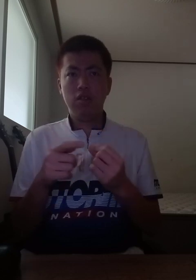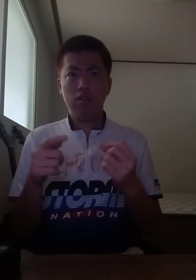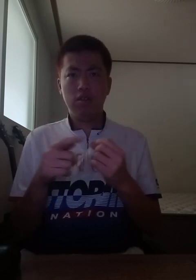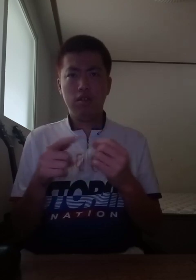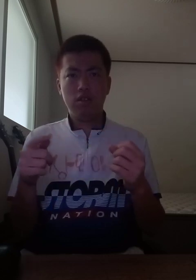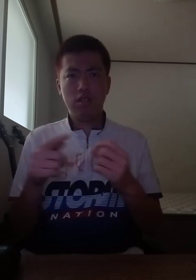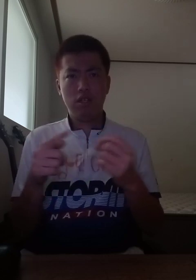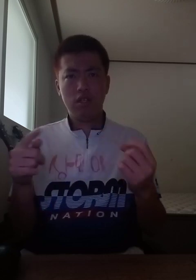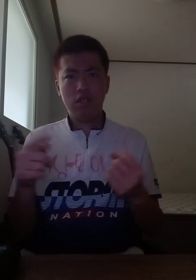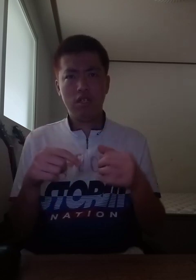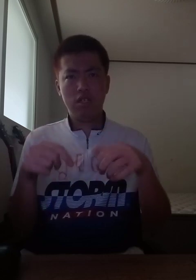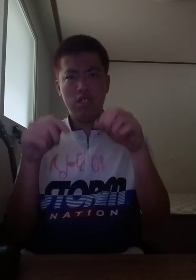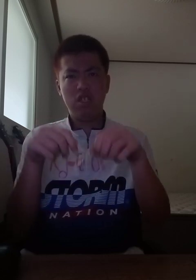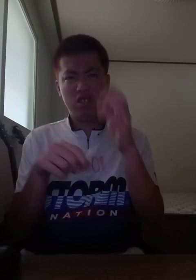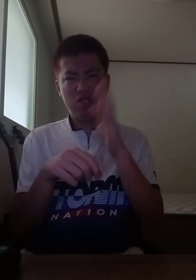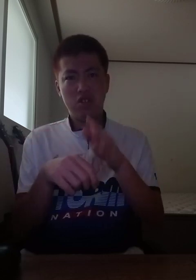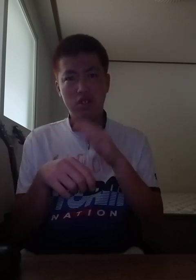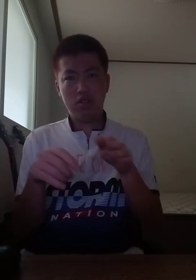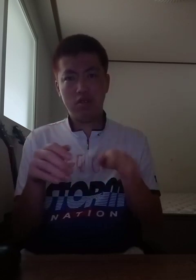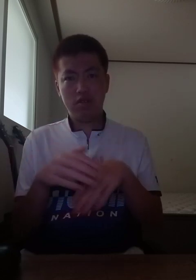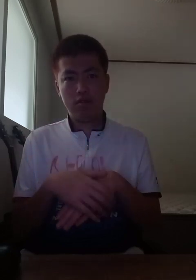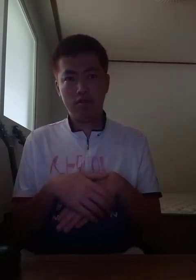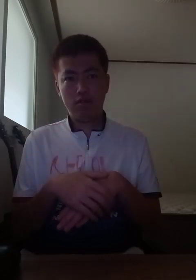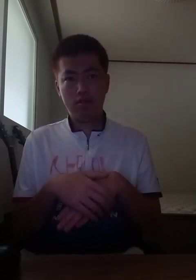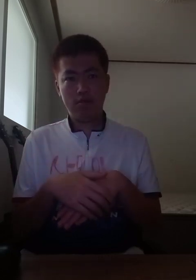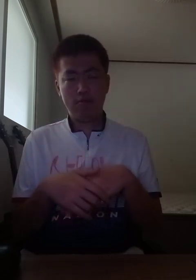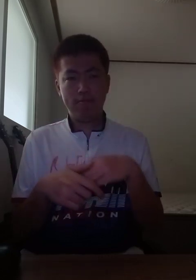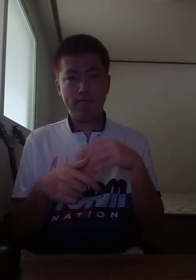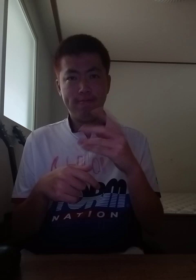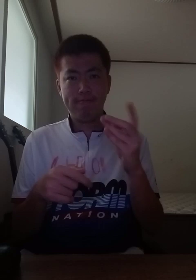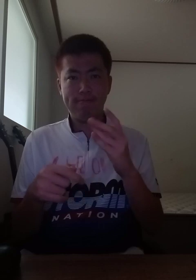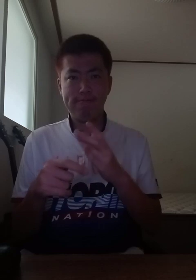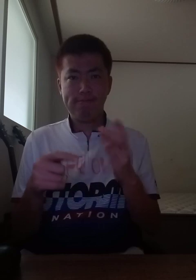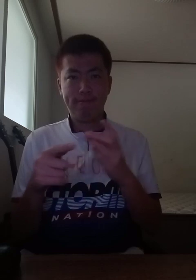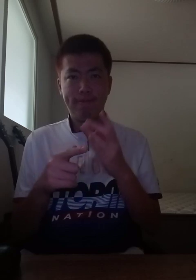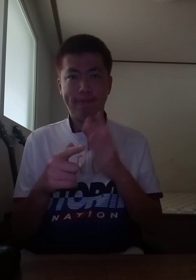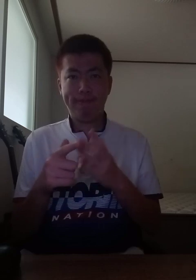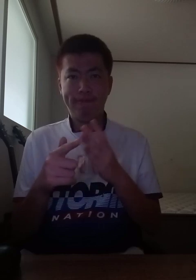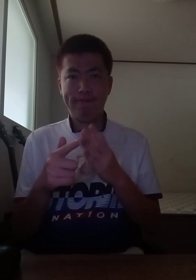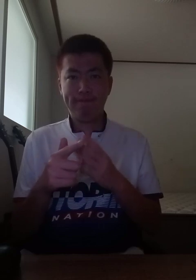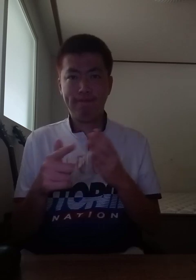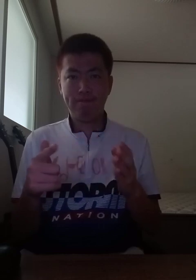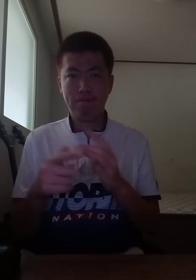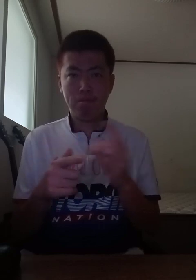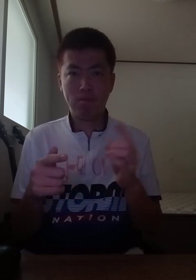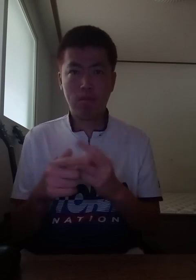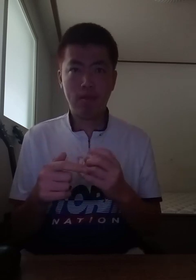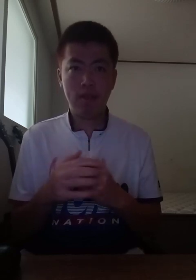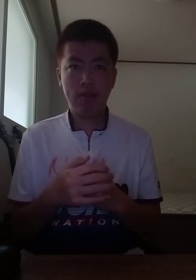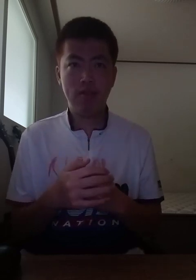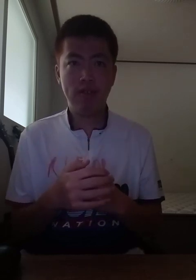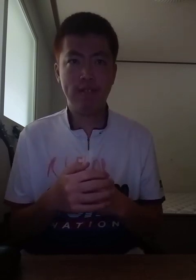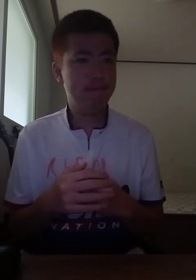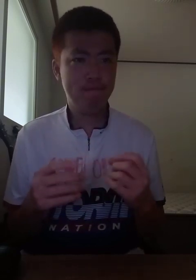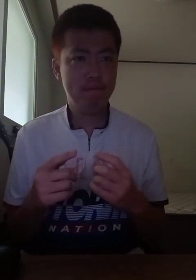한복판 집단 쓰레기 투기 사태를 불러왔습니다. 아무도 못 봤으니 괜찮다며 밤마다 내버린 건 어쩌면 쓰레기가